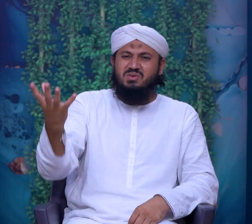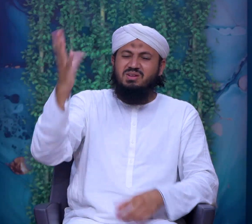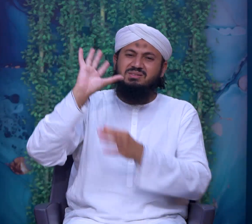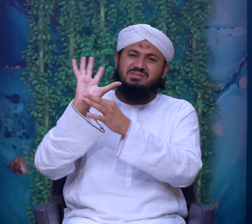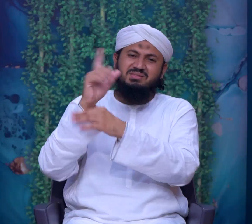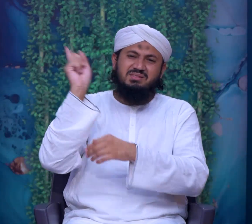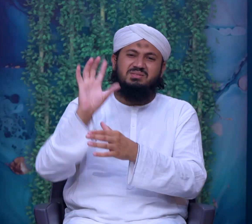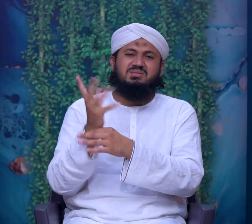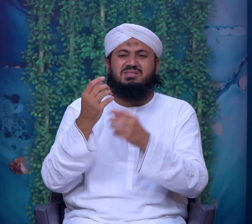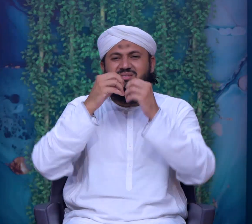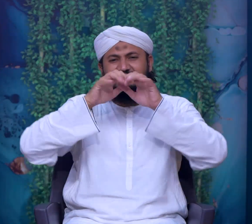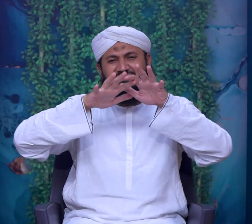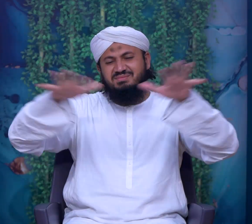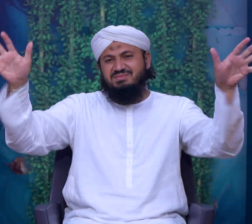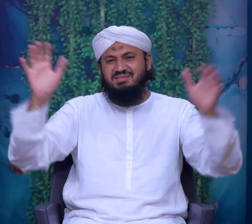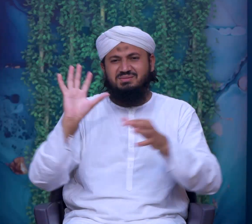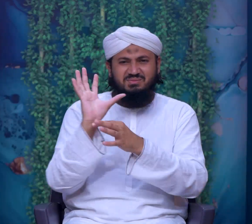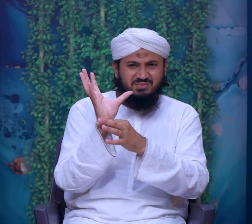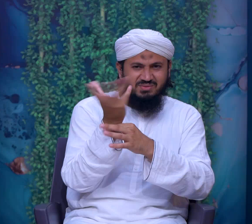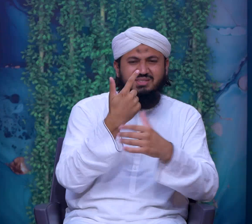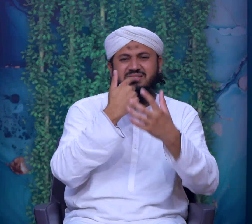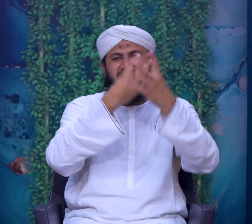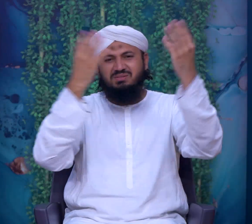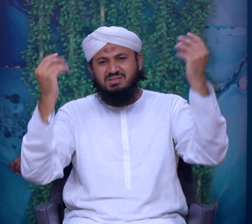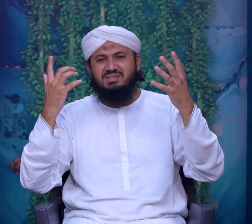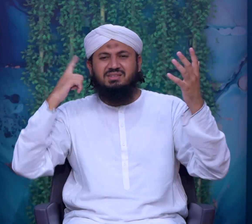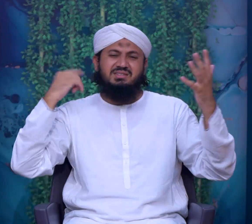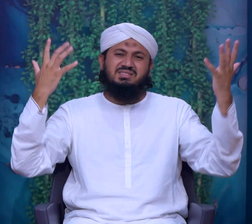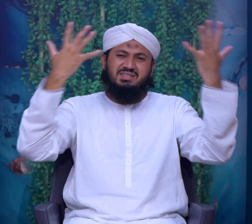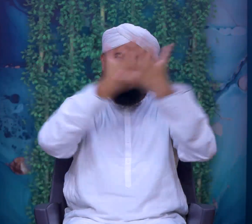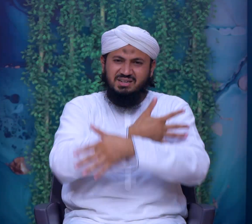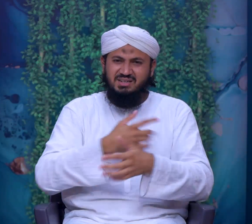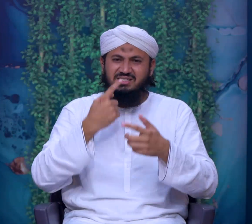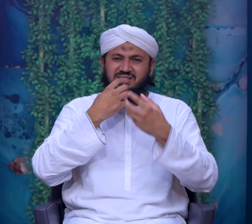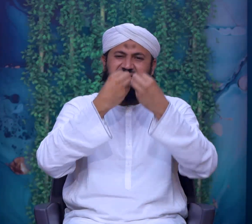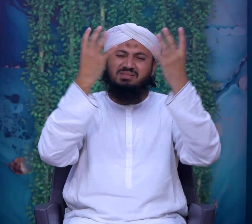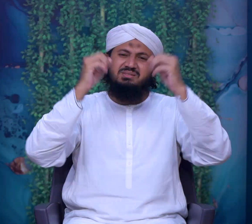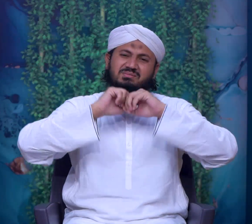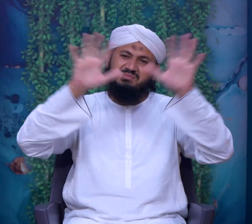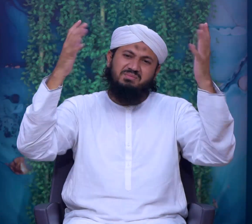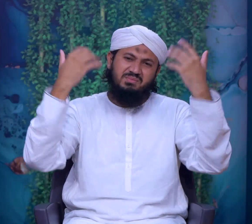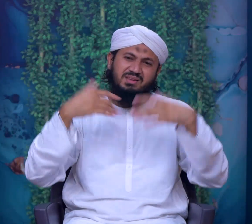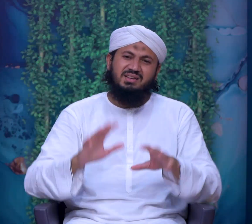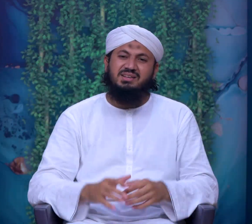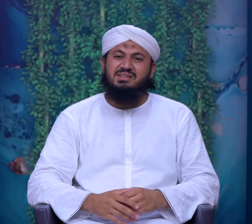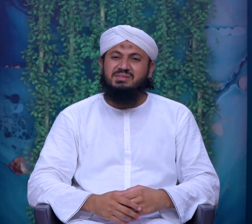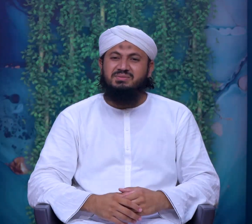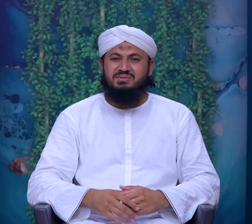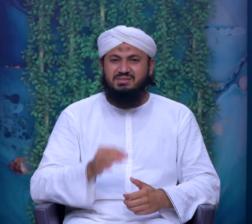جس سے ہر شے روشن ہو گئی، یہاں تک کہ نور کے سوا کچھ نظر نہ آتا تھا۔ حضرت سیدتنا آمنہ رضی اللہ تعالی عنہ مزید